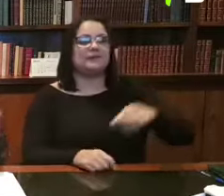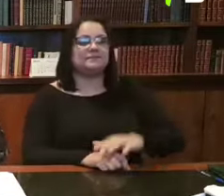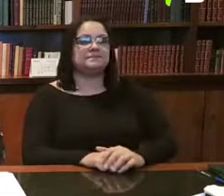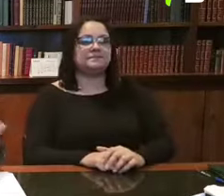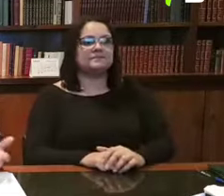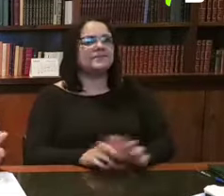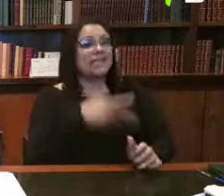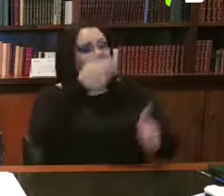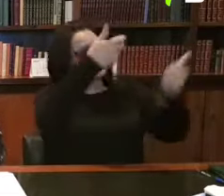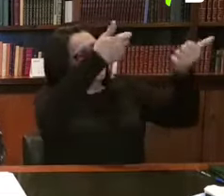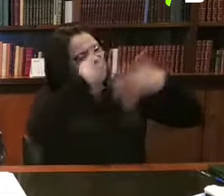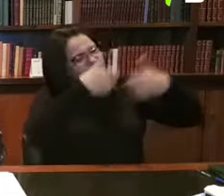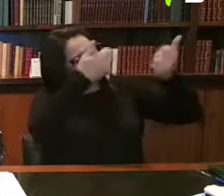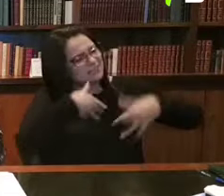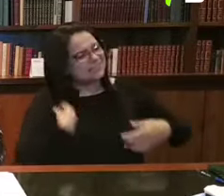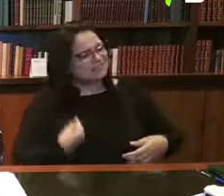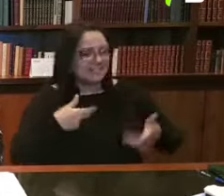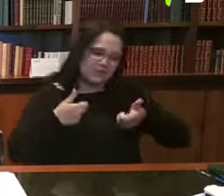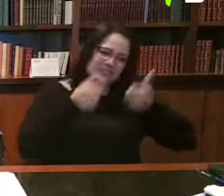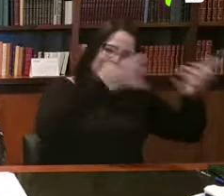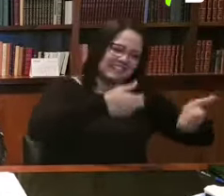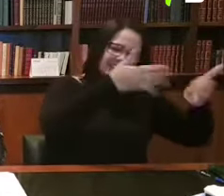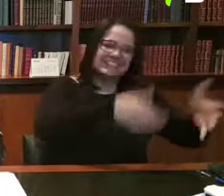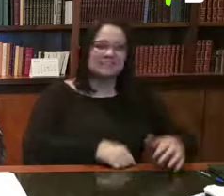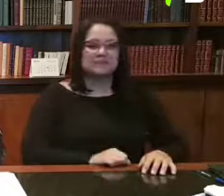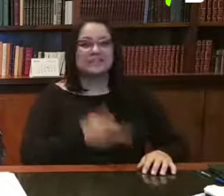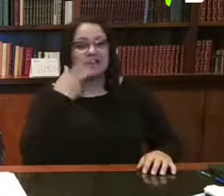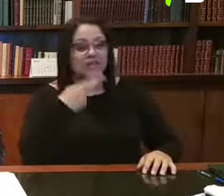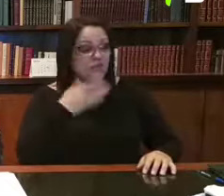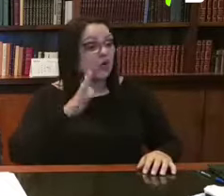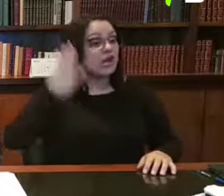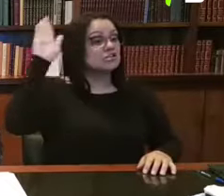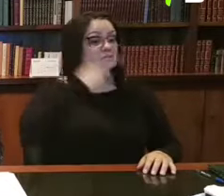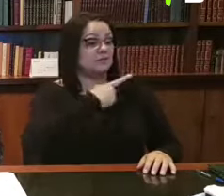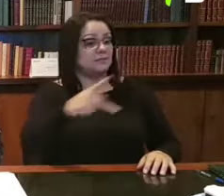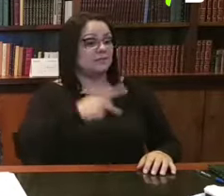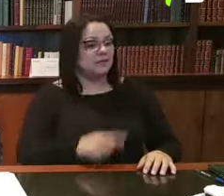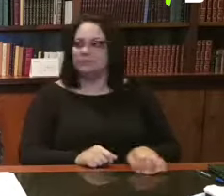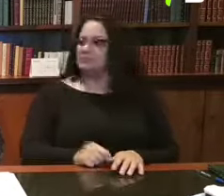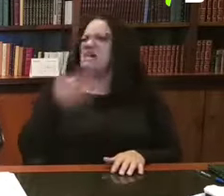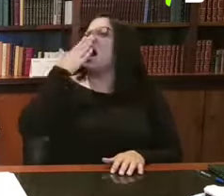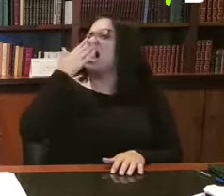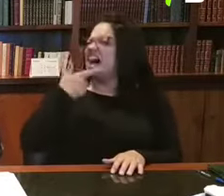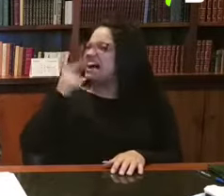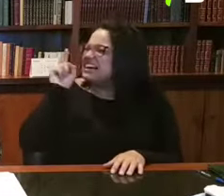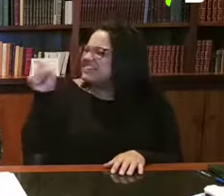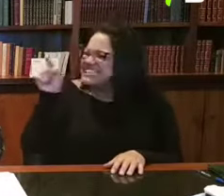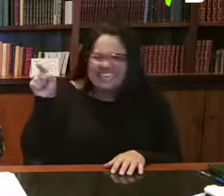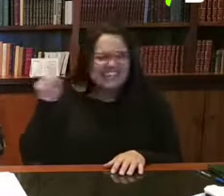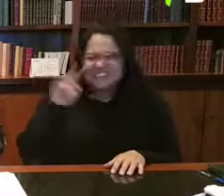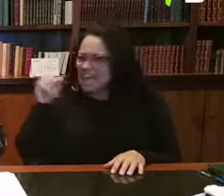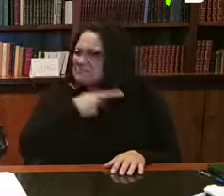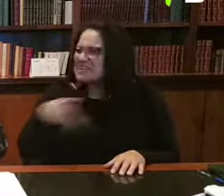oi e ele contando a vida dele contando a minha e da no momento eu falei que era candidato apresentará ele deu risada porque o hotel